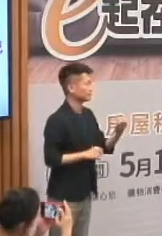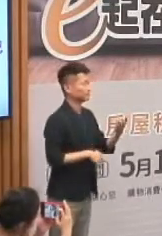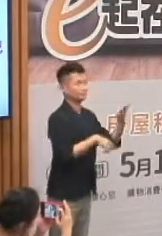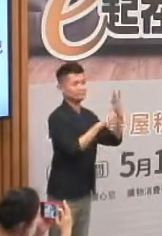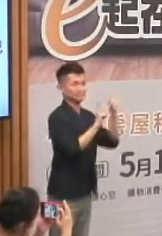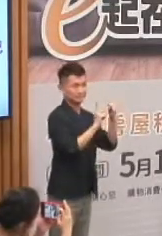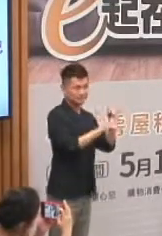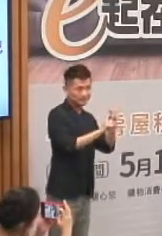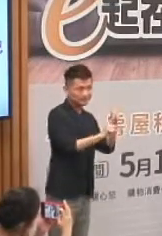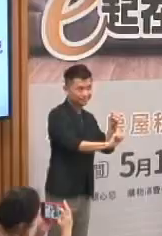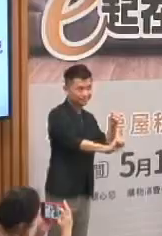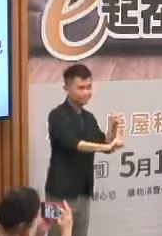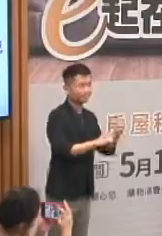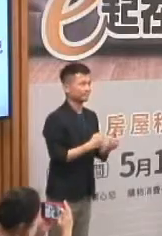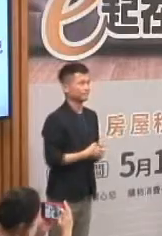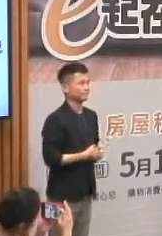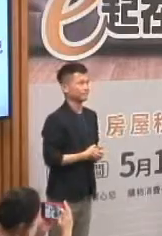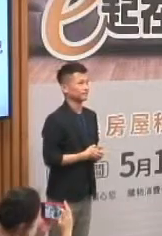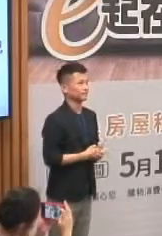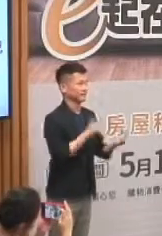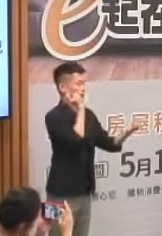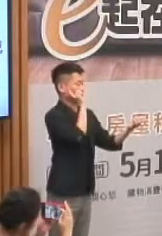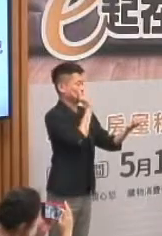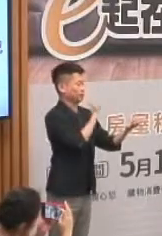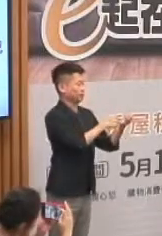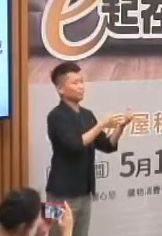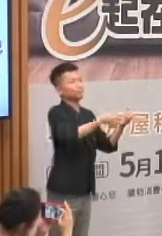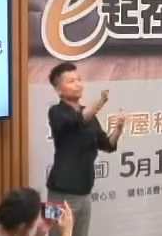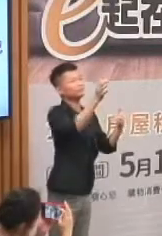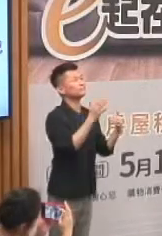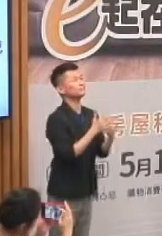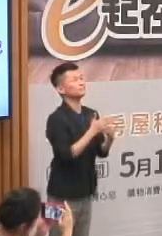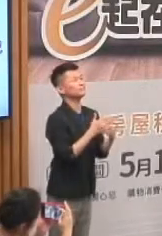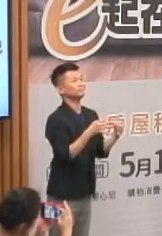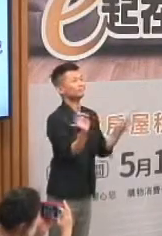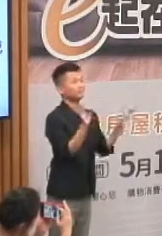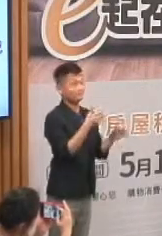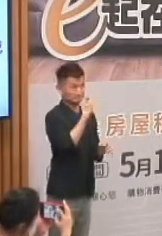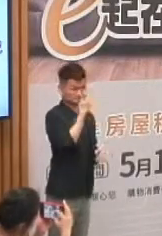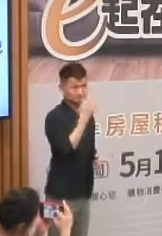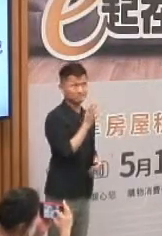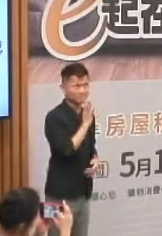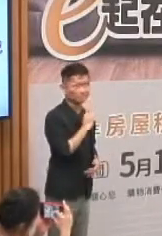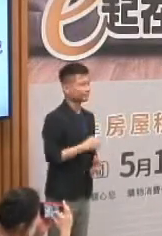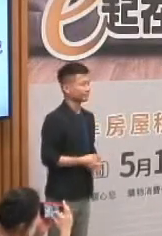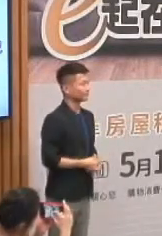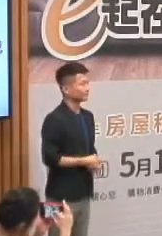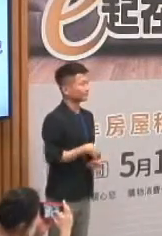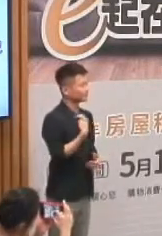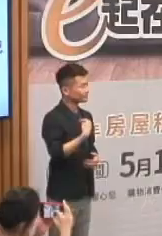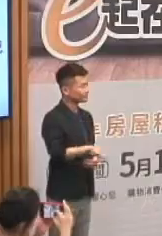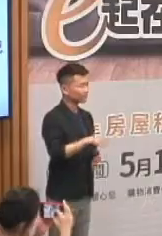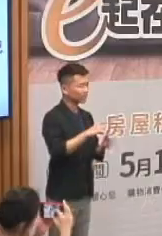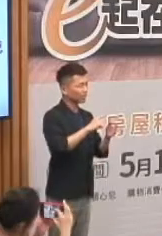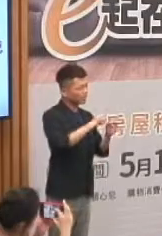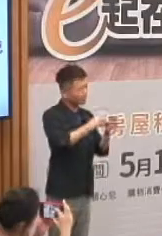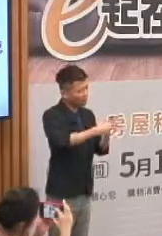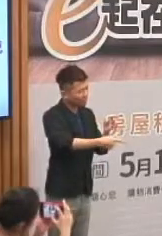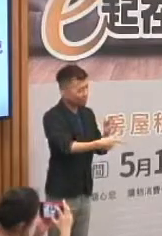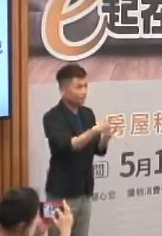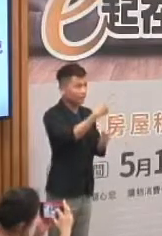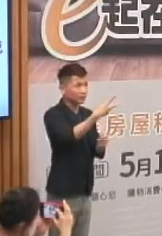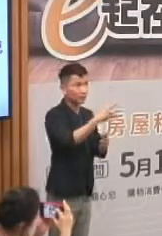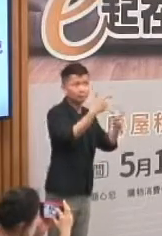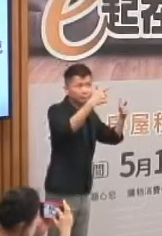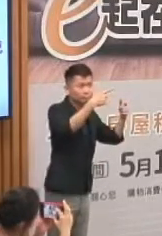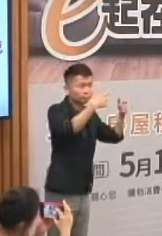好，最后呢？ 最后呢，就缴纳完成啦，是不是很方便呢？ 真的，而且我觉得其实已经不是三步骤，是两个步